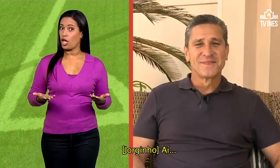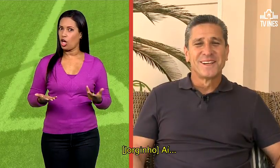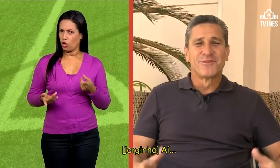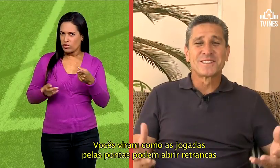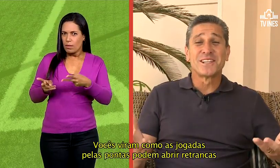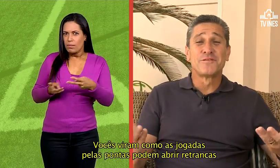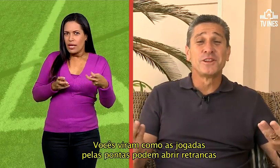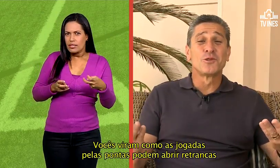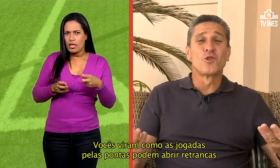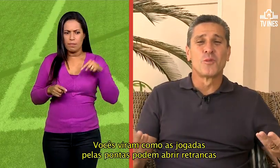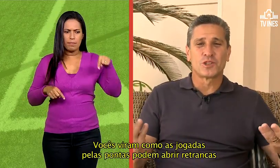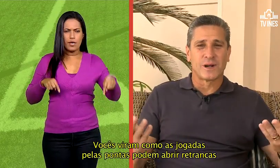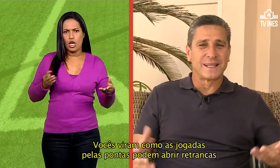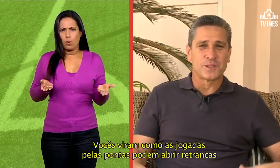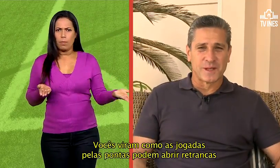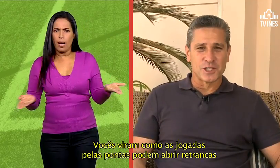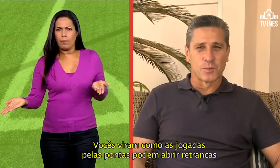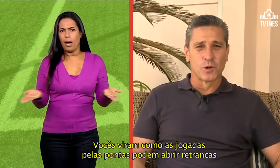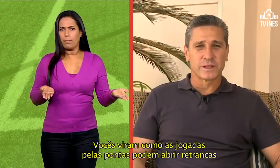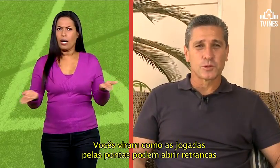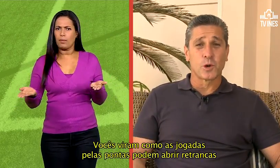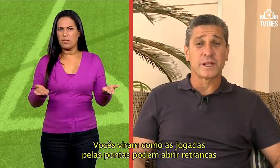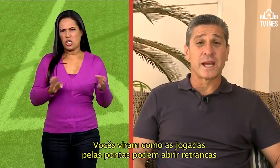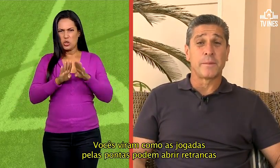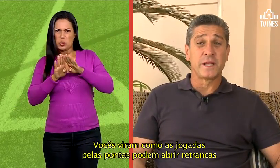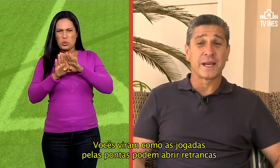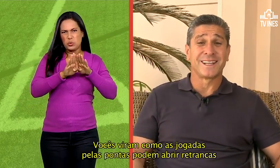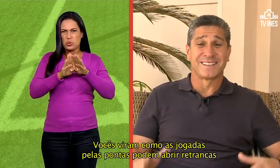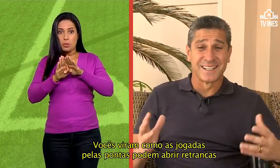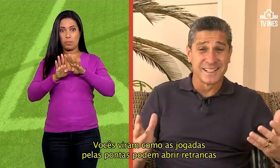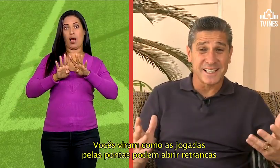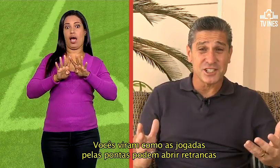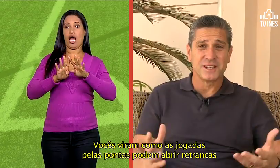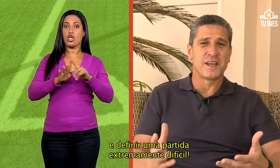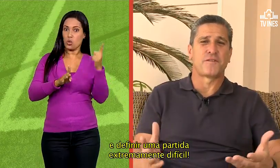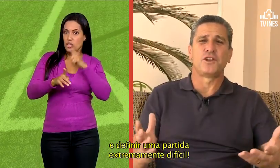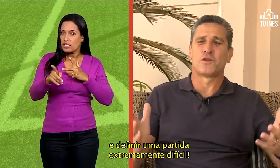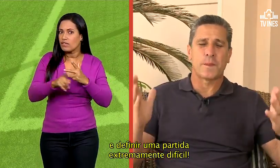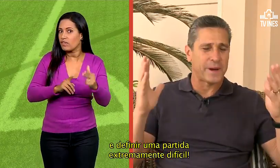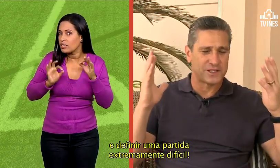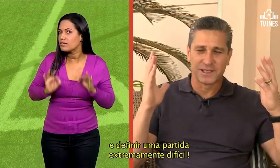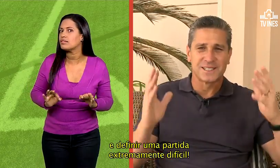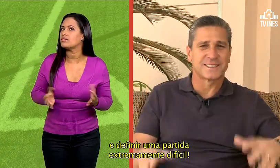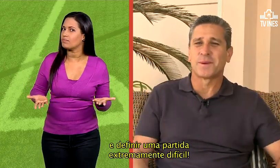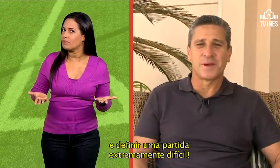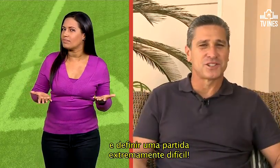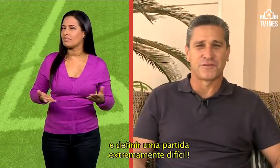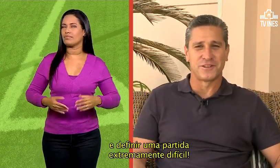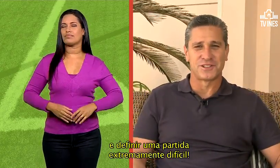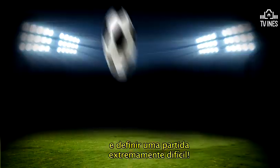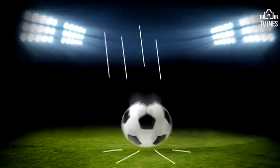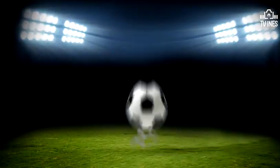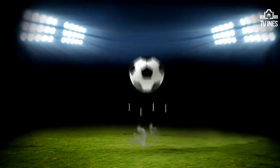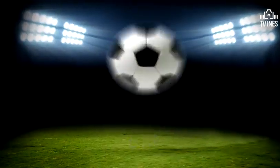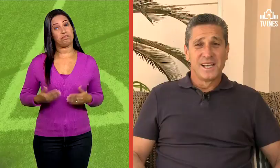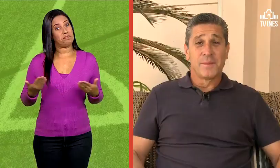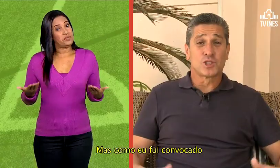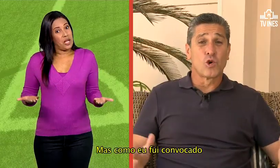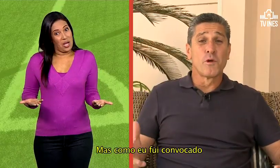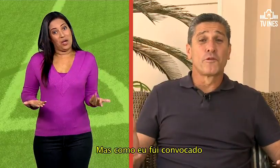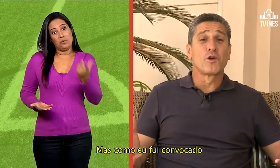Tá aí. Vocês viram como as jogadas pelas pontas podem abrir retrancas e definir uma partida extremamente difícil.